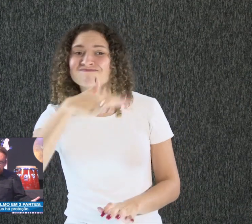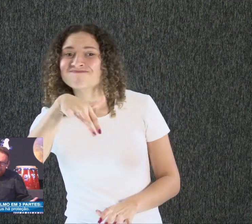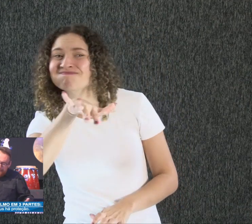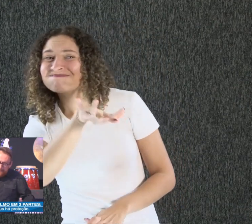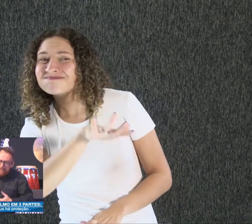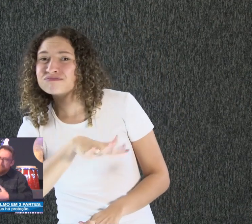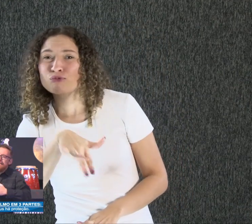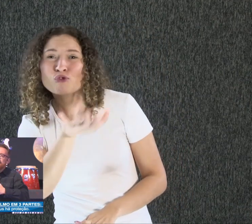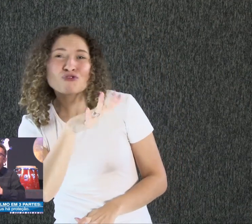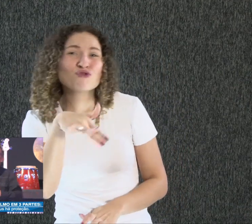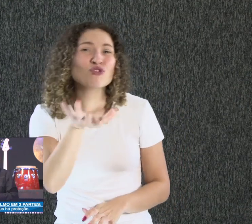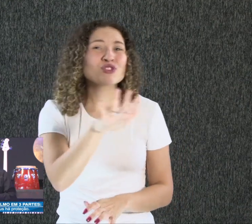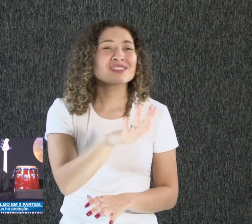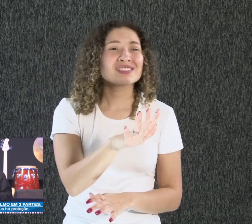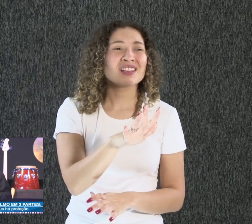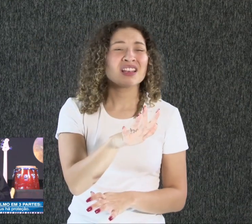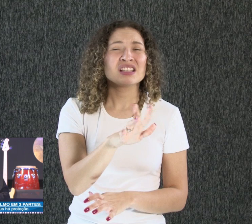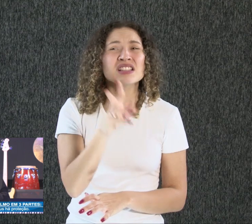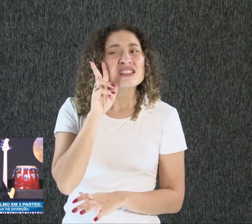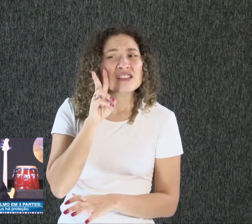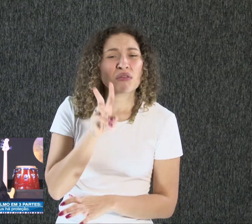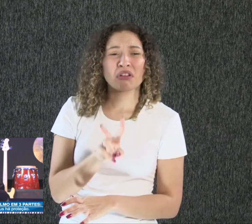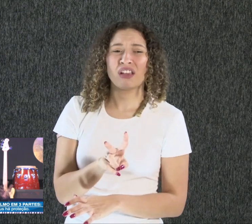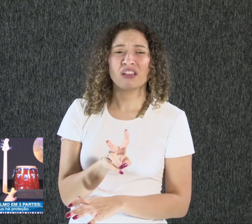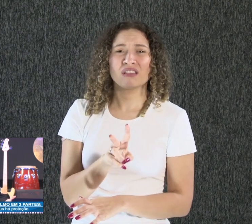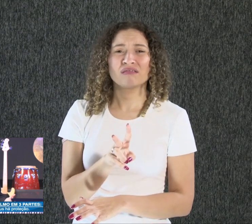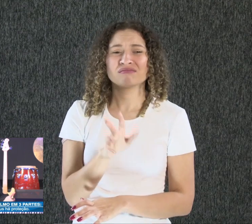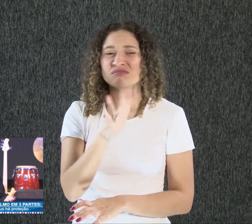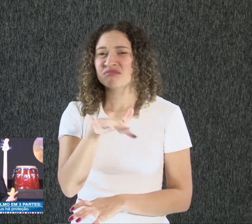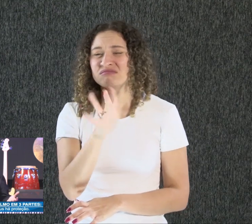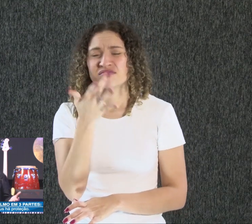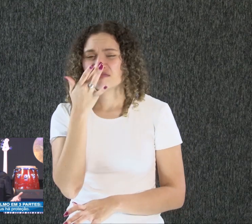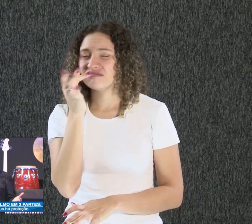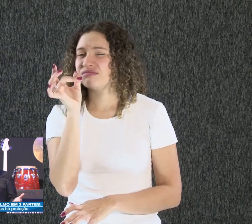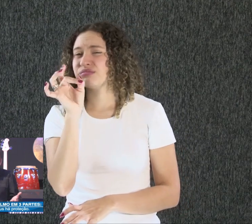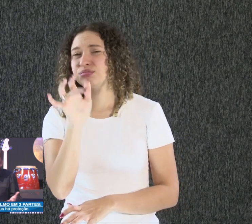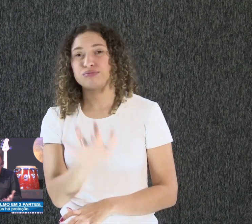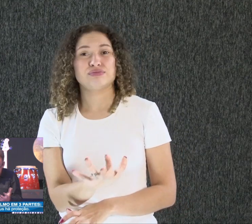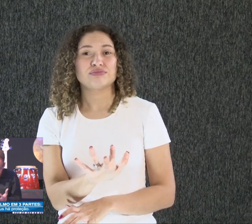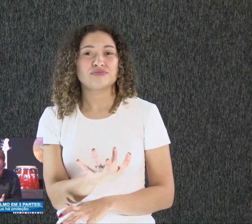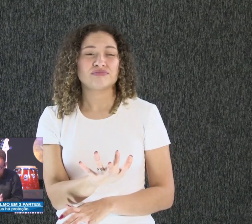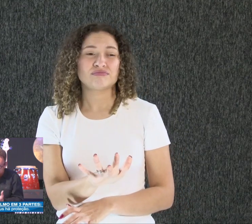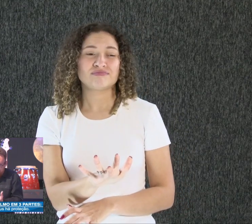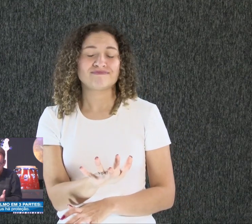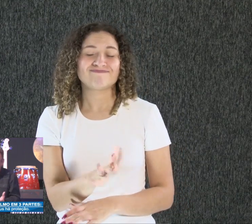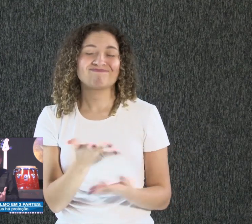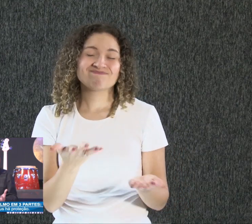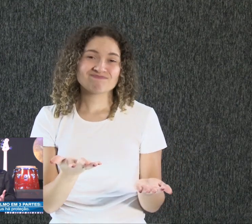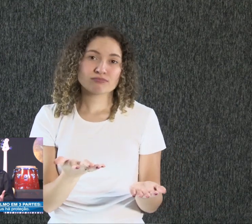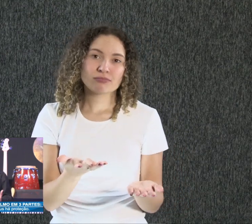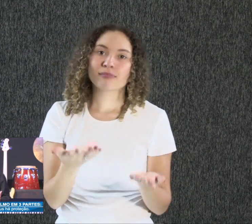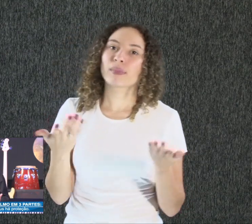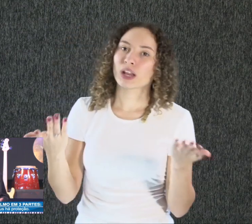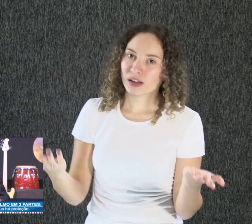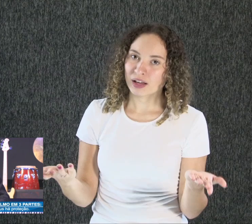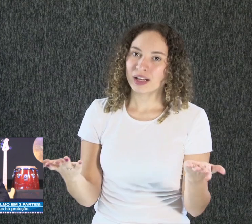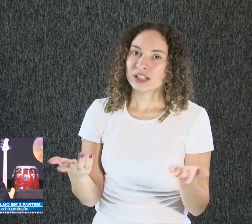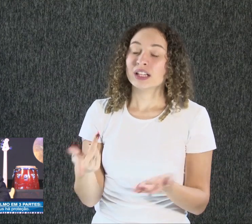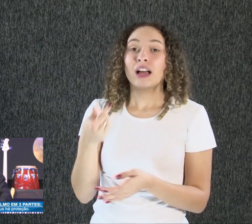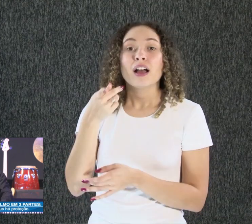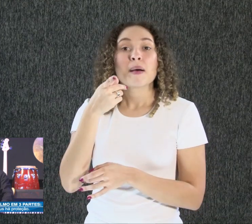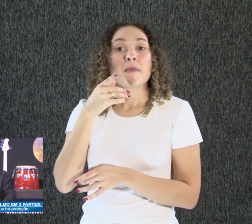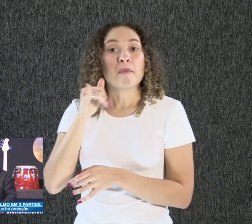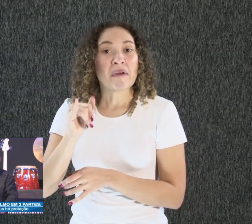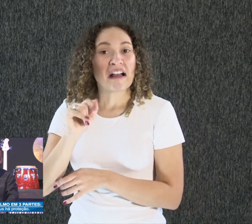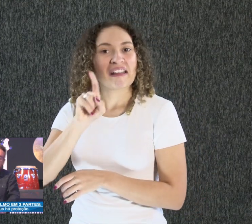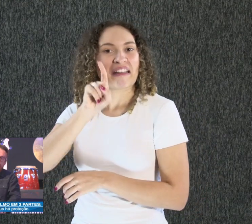Vocês desprezaram a mensagem. Vocês desprezaram a mensagem. Olha, gente, o